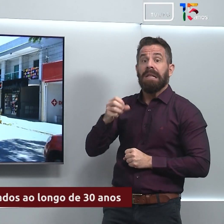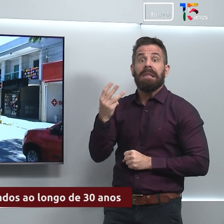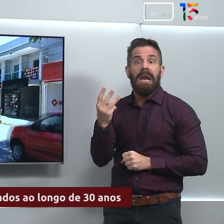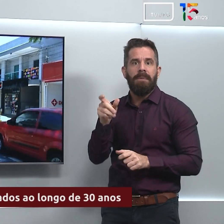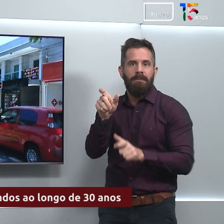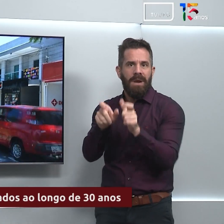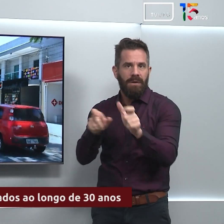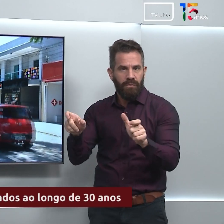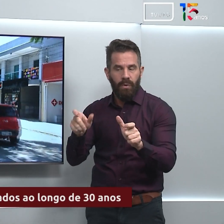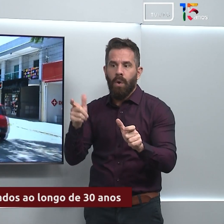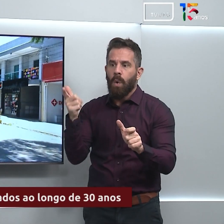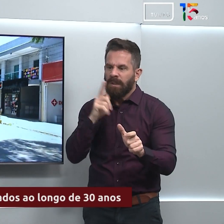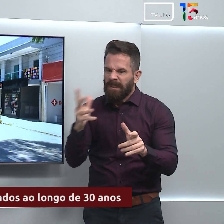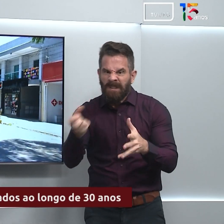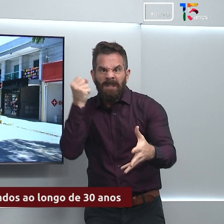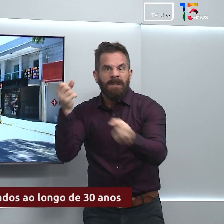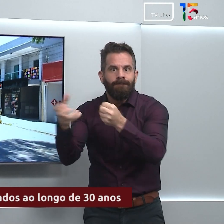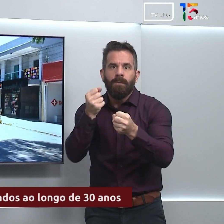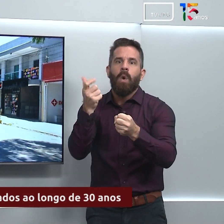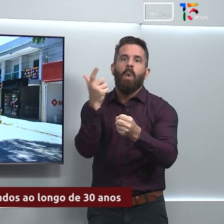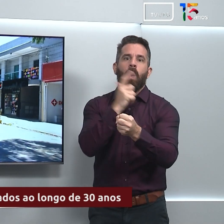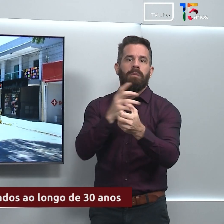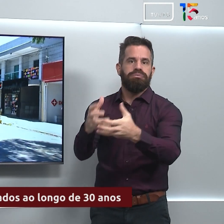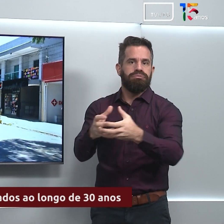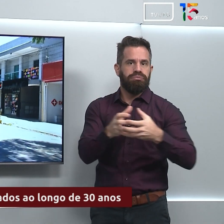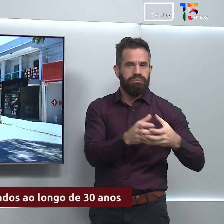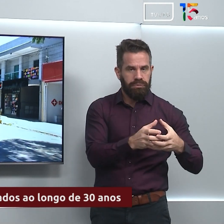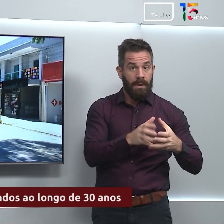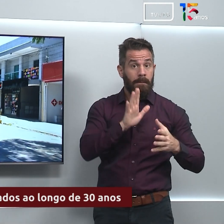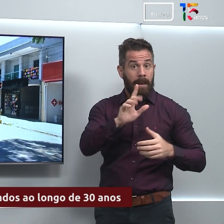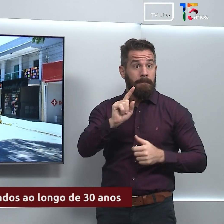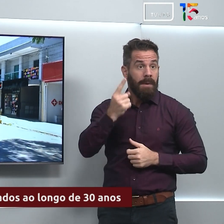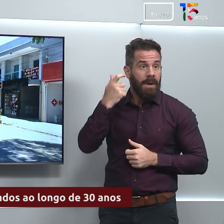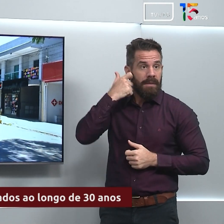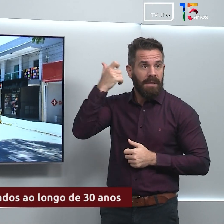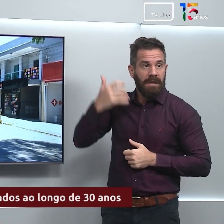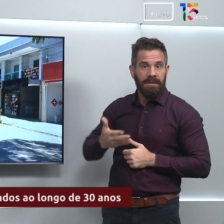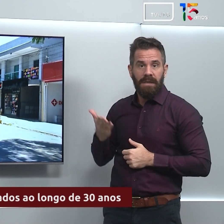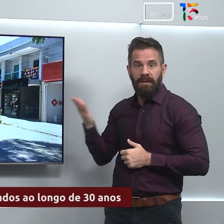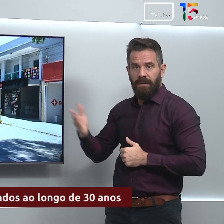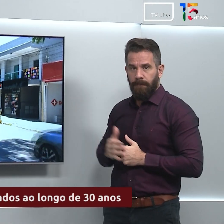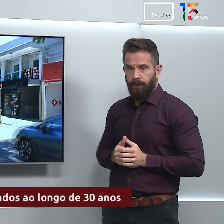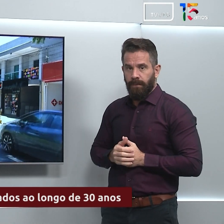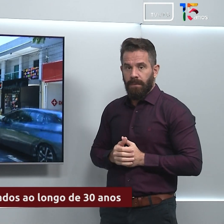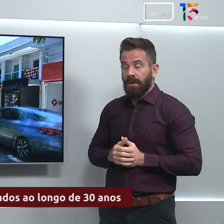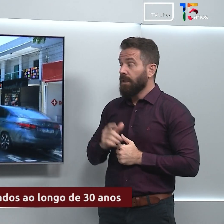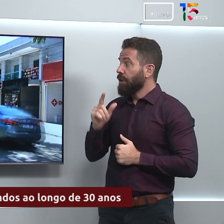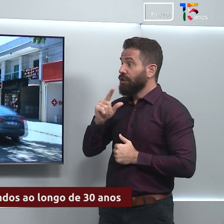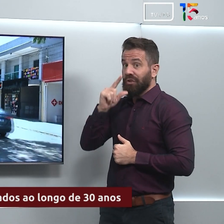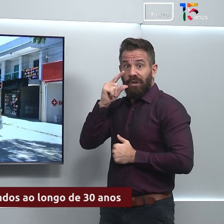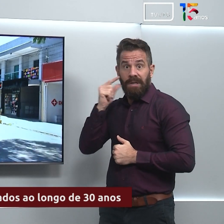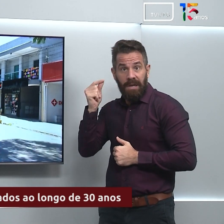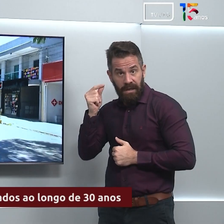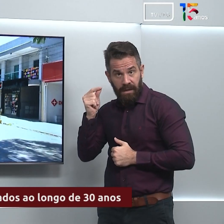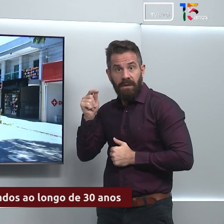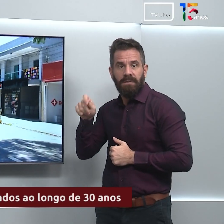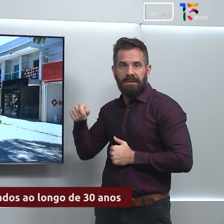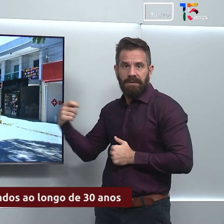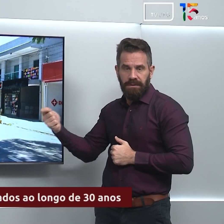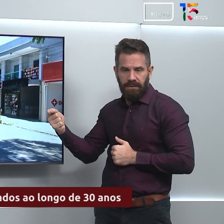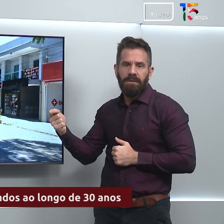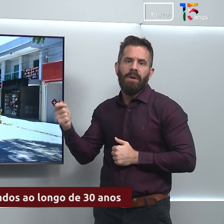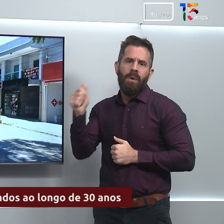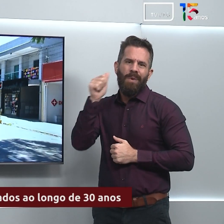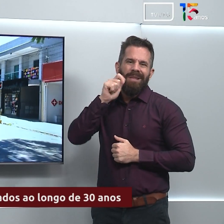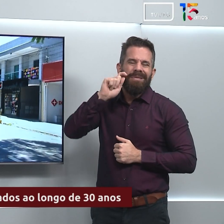foram resgatados. Bom, antes de continuar, vou me descrever. Meu nome é Janaína de Oliveira, sou mulher negra de pele clara, meus olhos são castanhos,